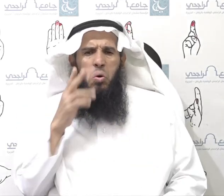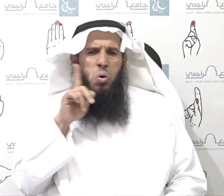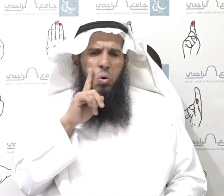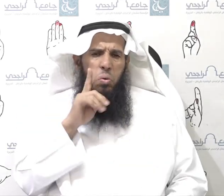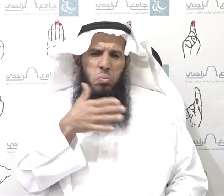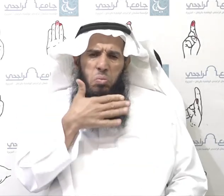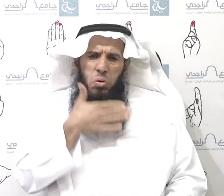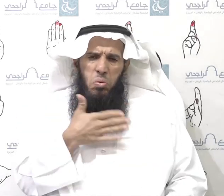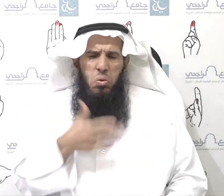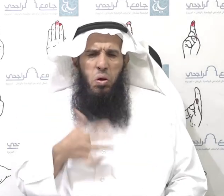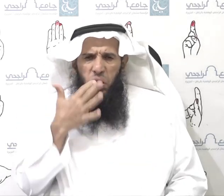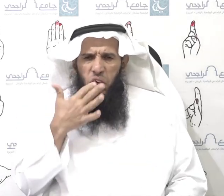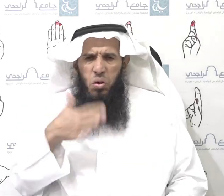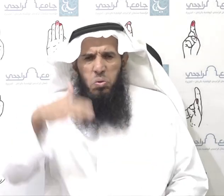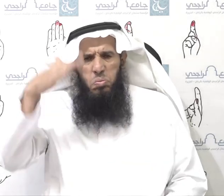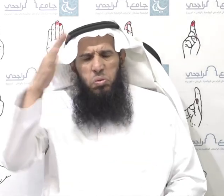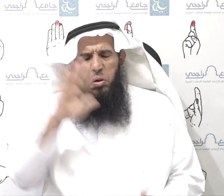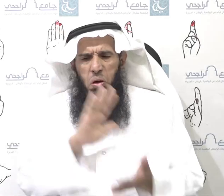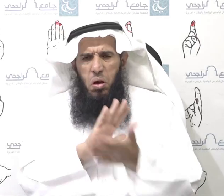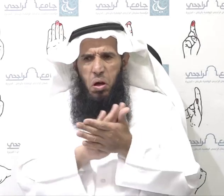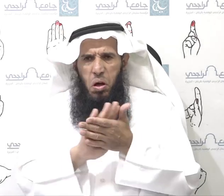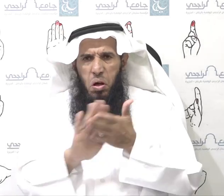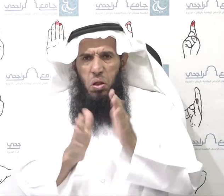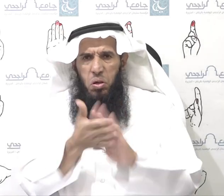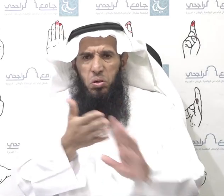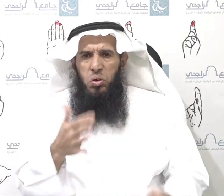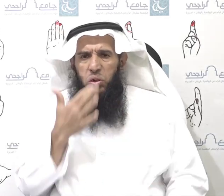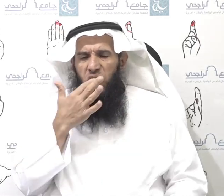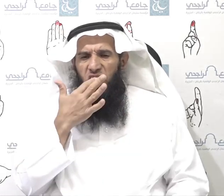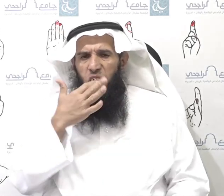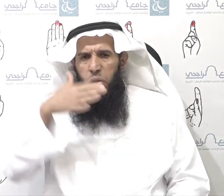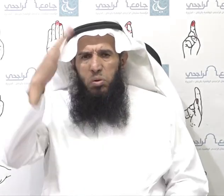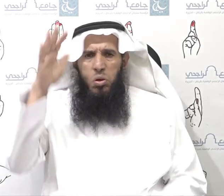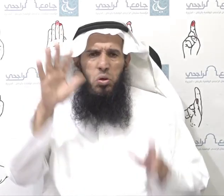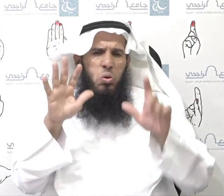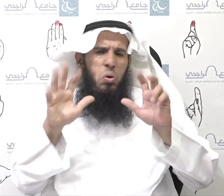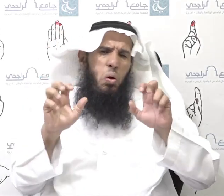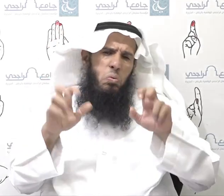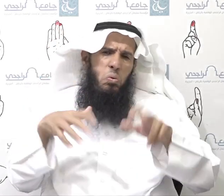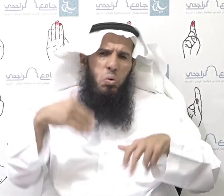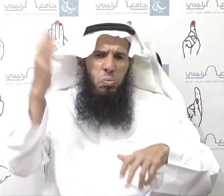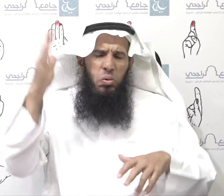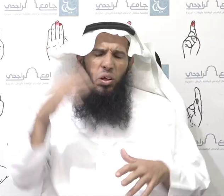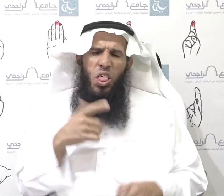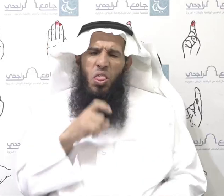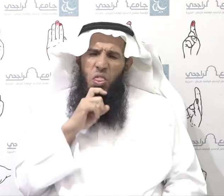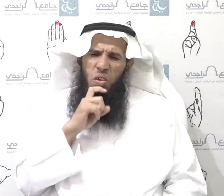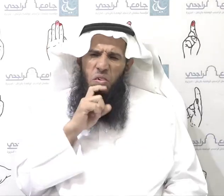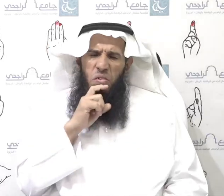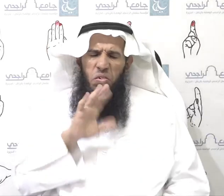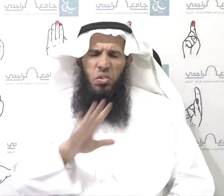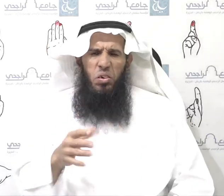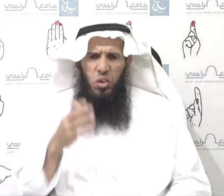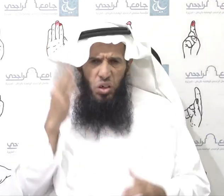الذي رق عظمك وكبرت سنه وخارت قواه وشاب رأسه.